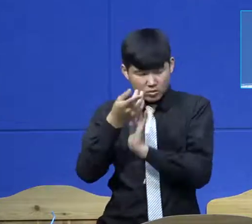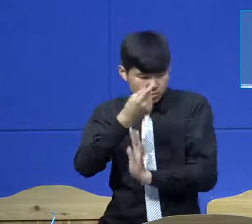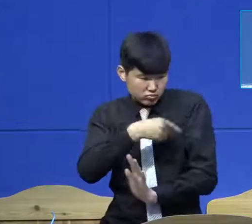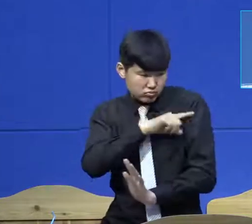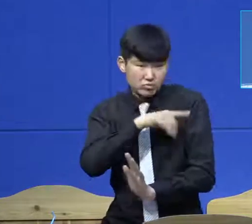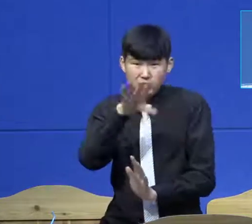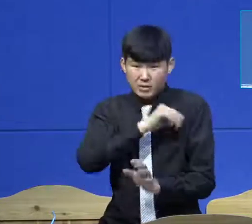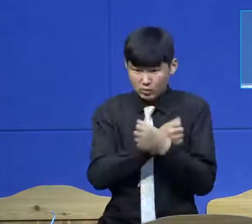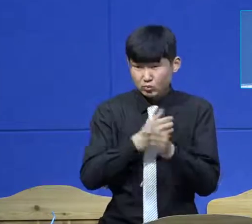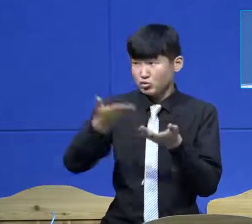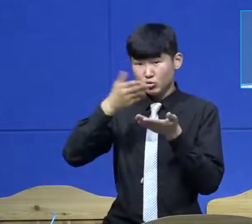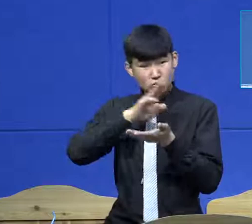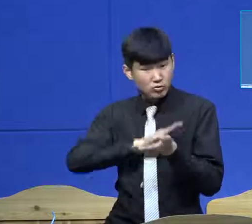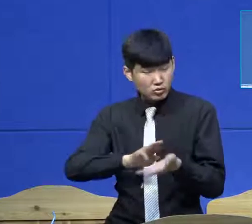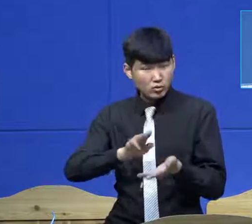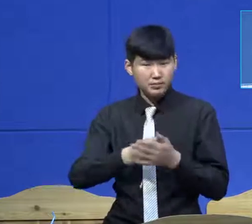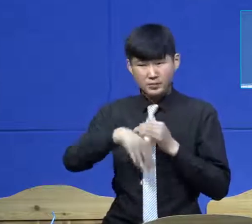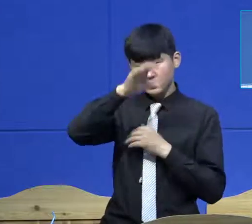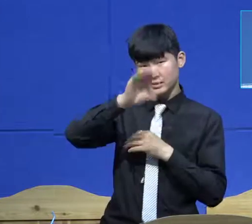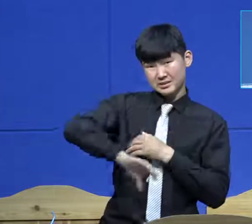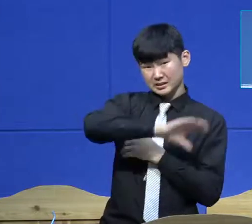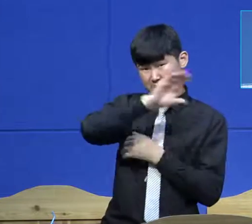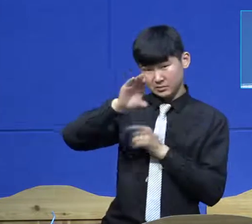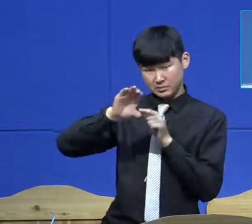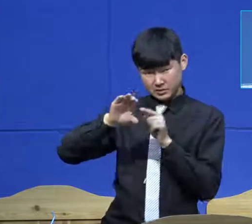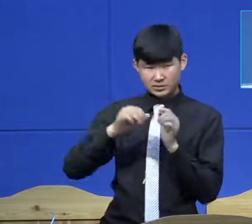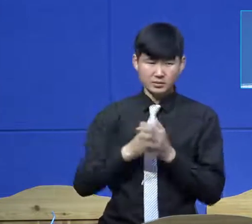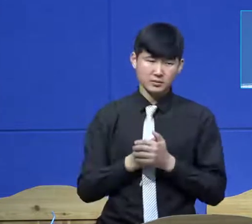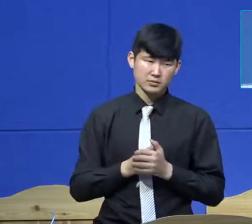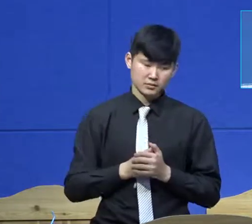биднийг аварч өгөхийн төлөө загалмай дээр